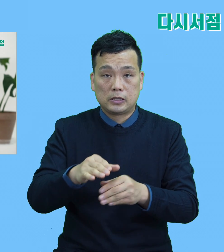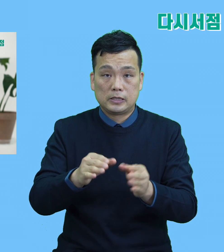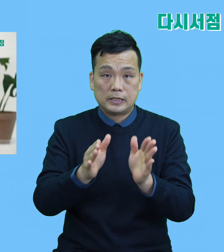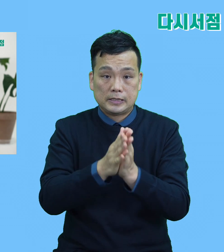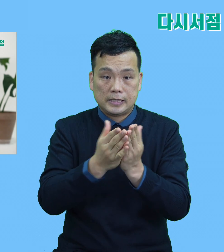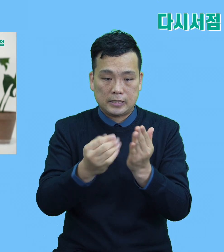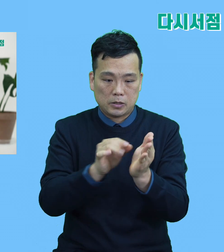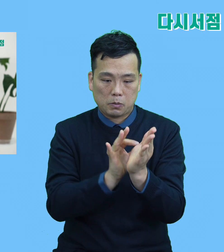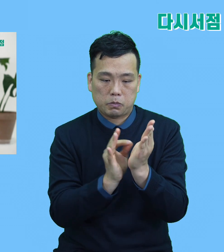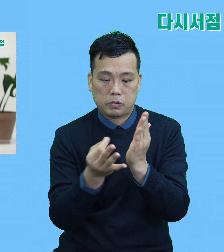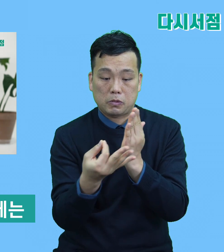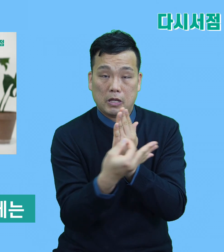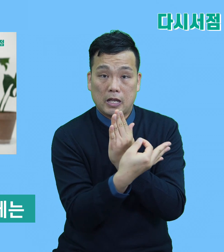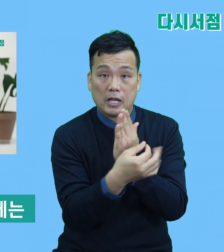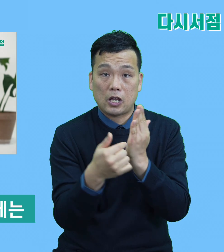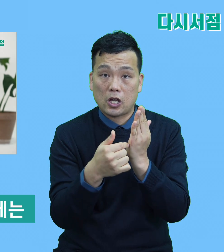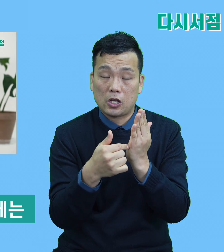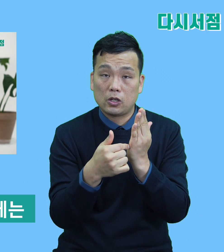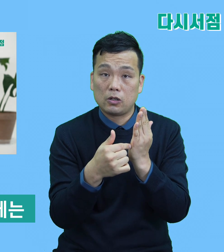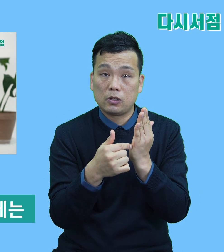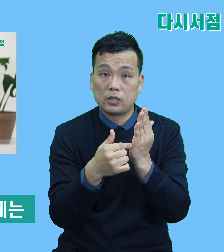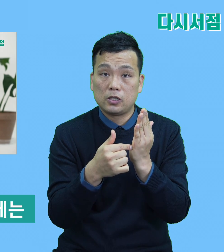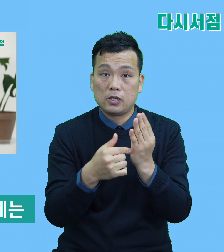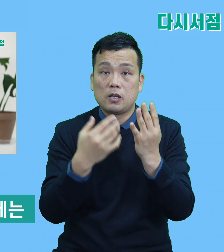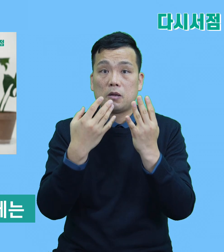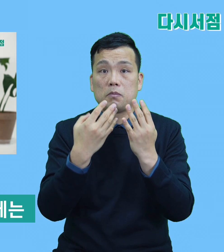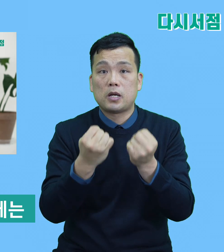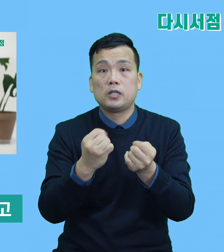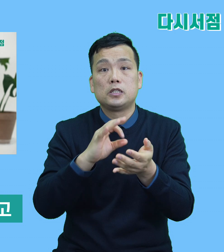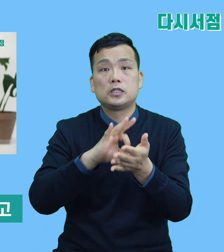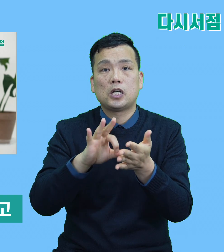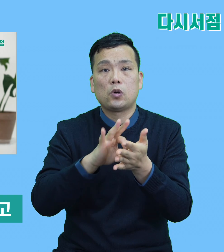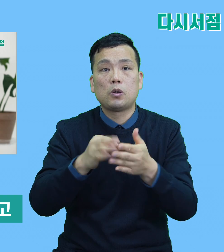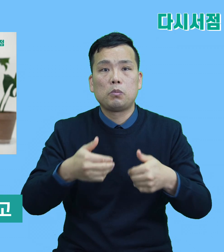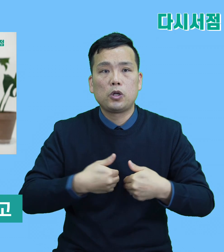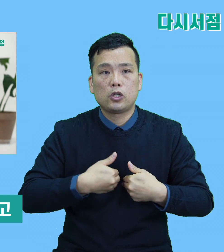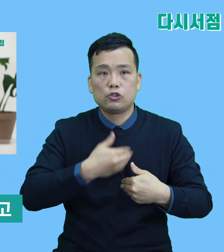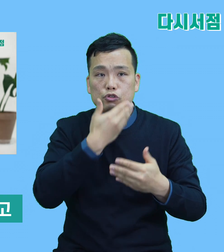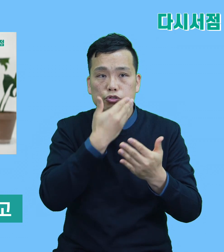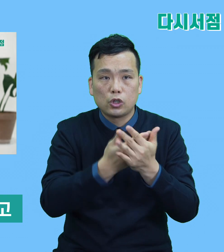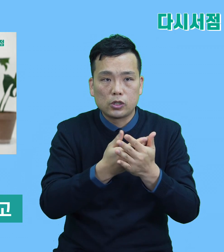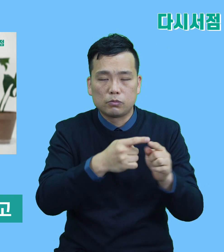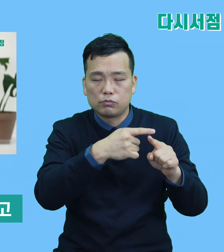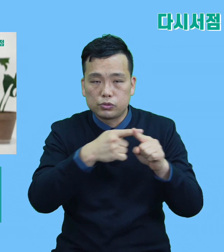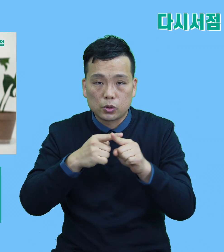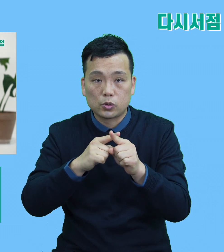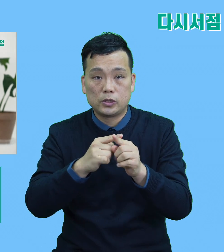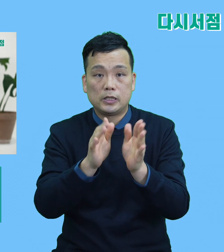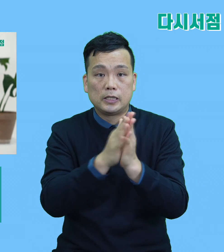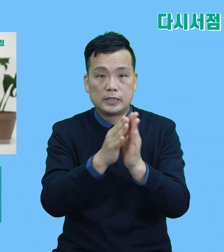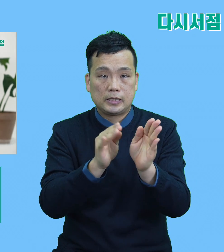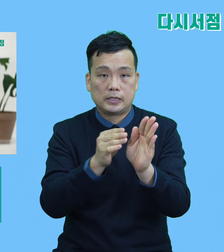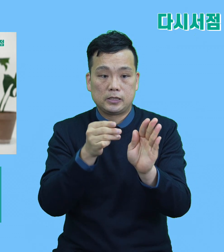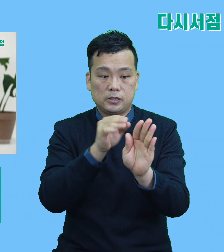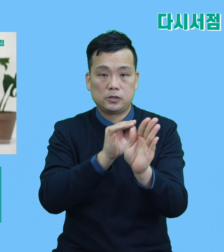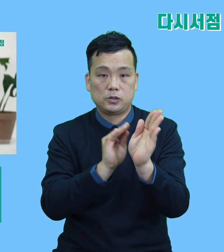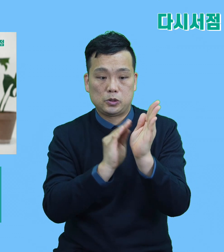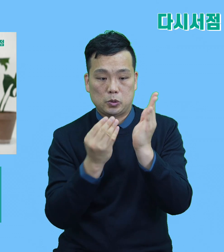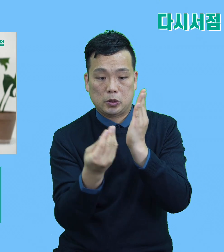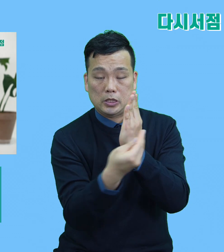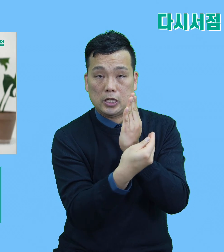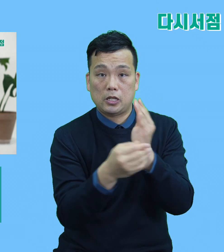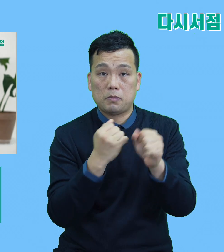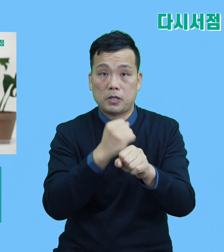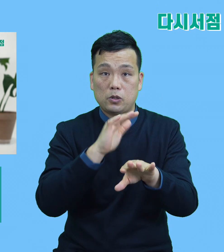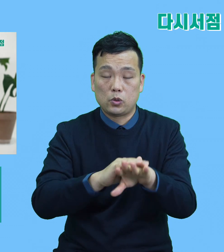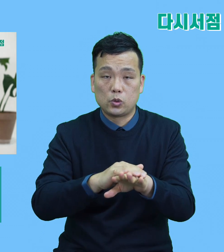띠지를 뭐 주력으로 생각하는 도서에는 무조건 띠지를 붙여야 되고 바코드는 무조건